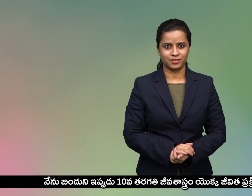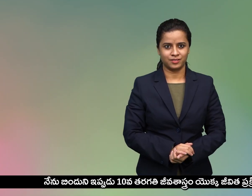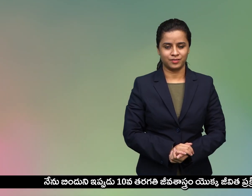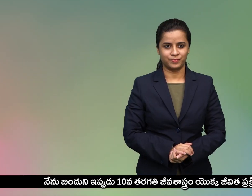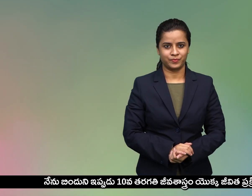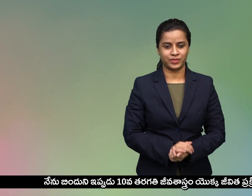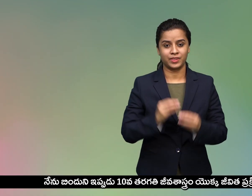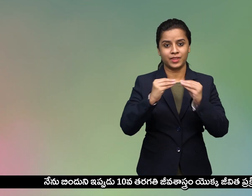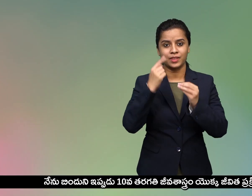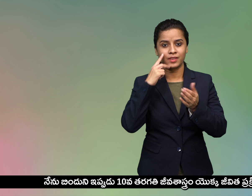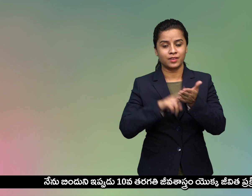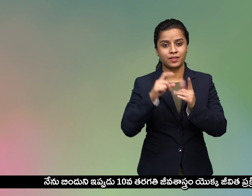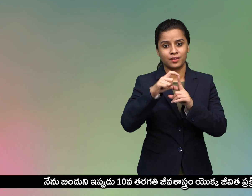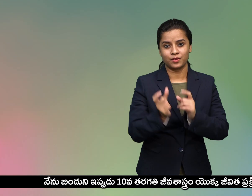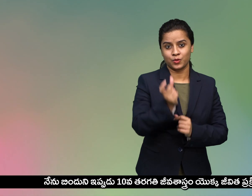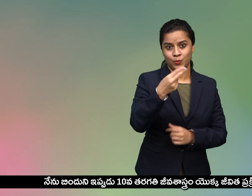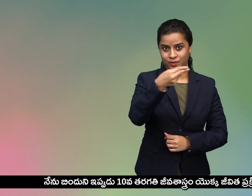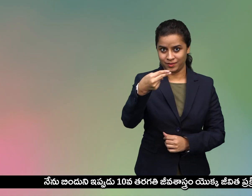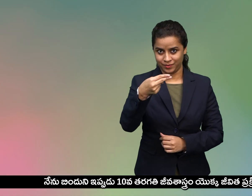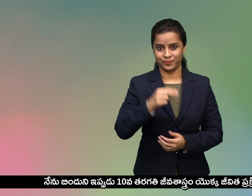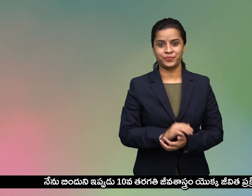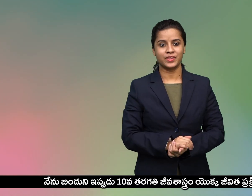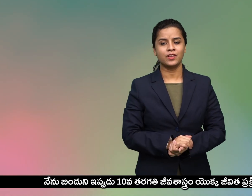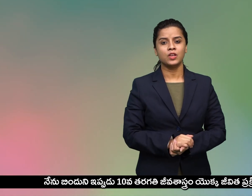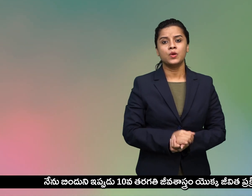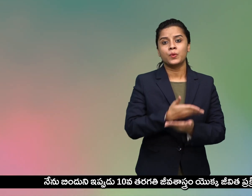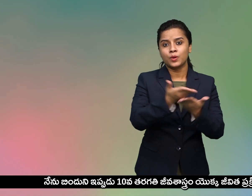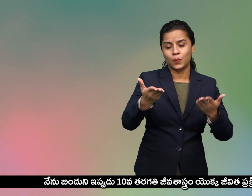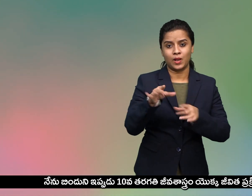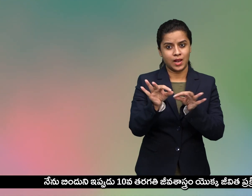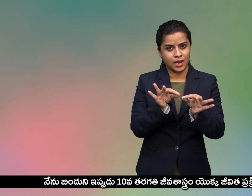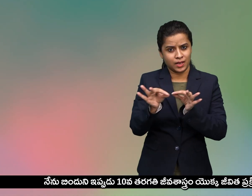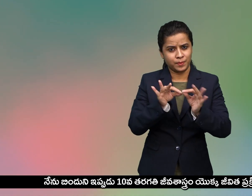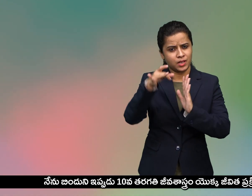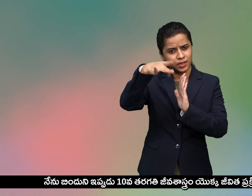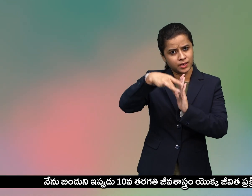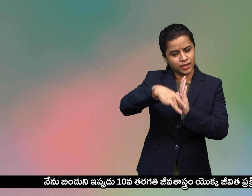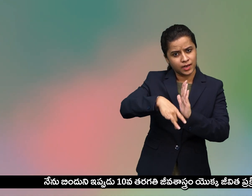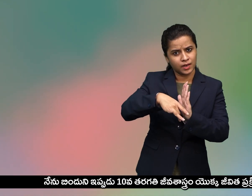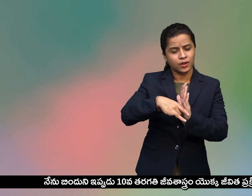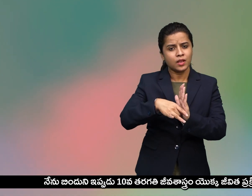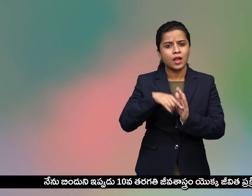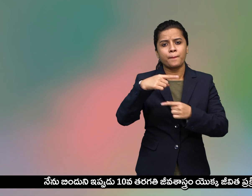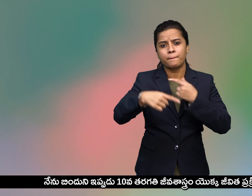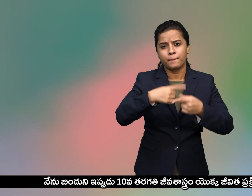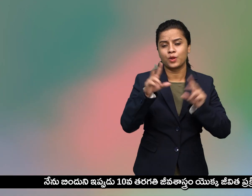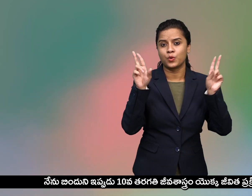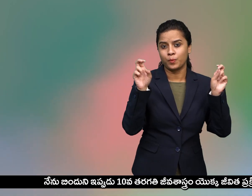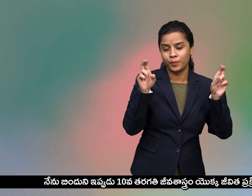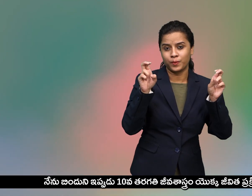నేను బిందూని. ఇప్పుడు 10వ తరగతి జీవశాస్త్రం యొక్క జీవిత ప్రక్రియల పాఠం నుండి